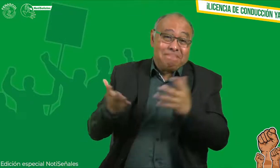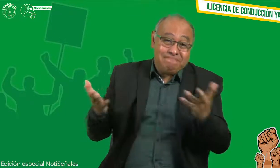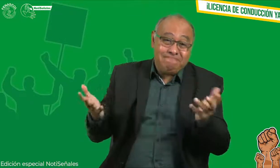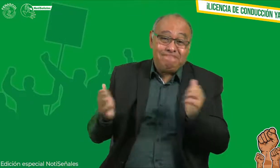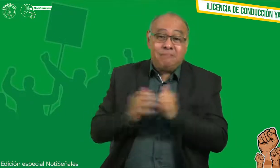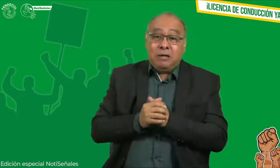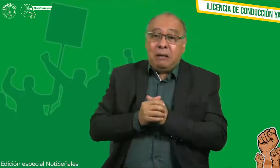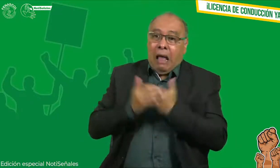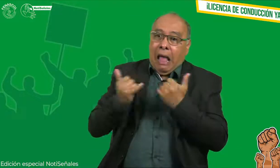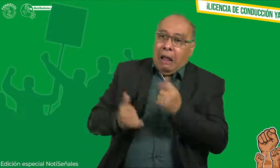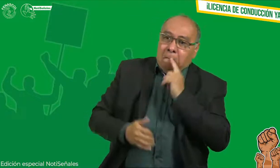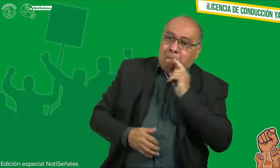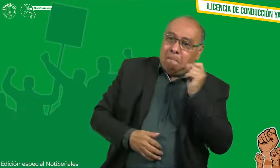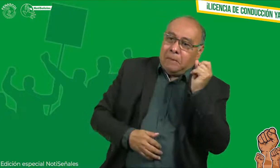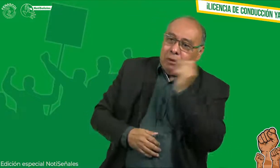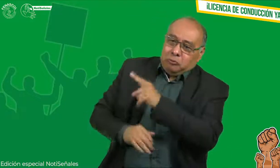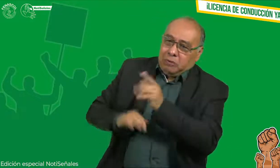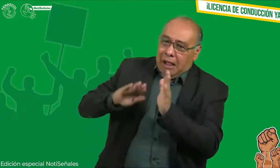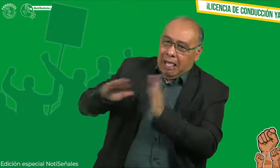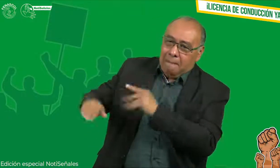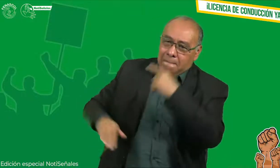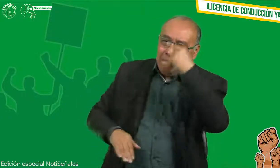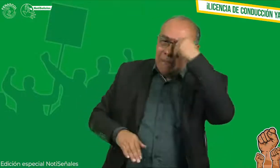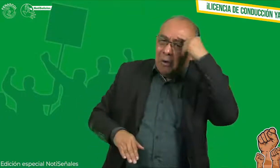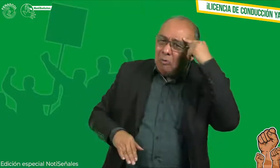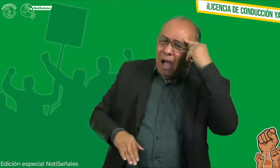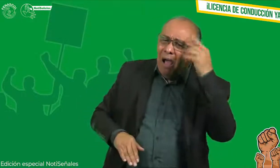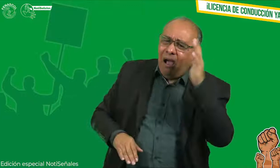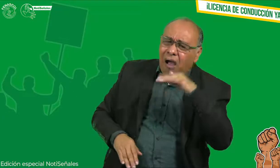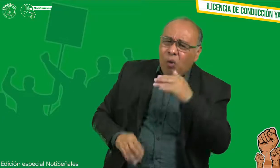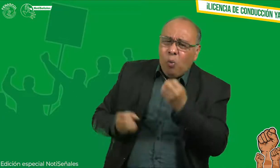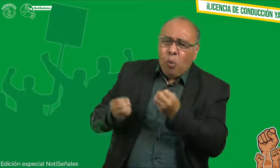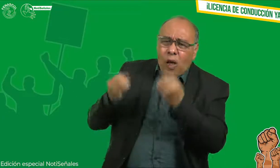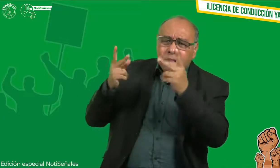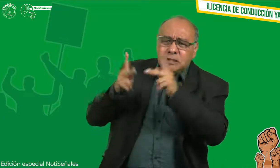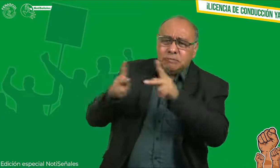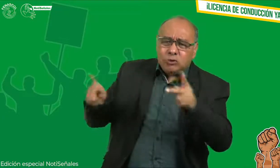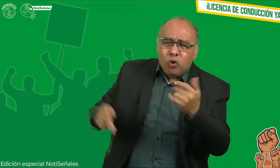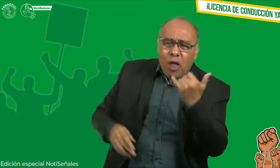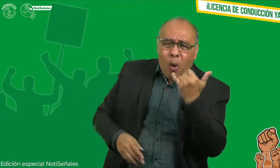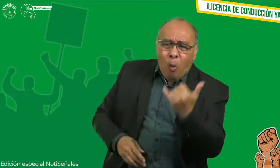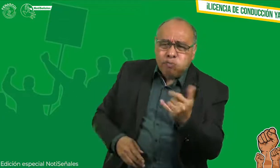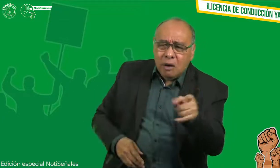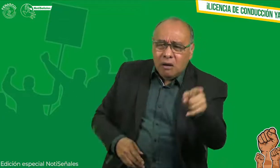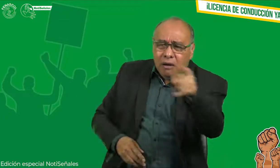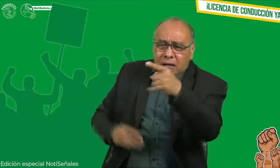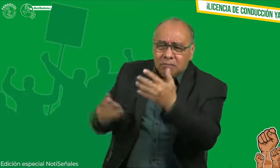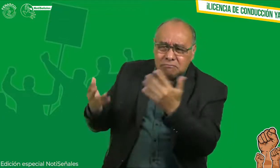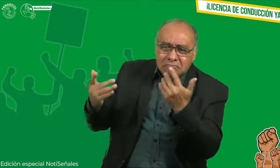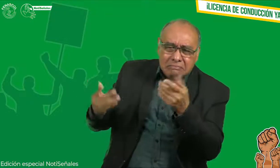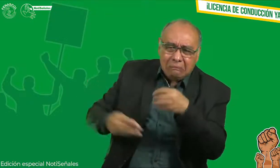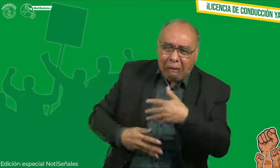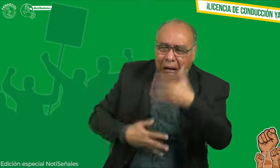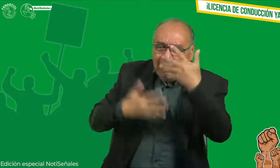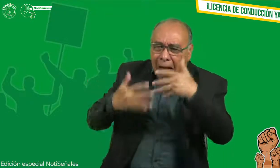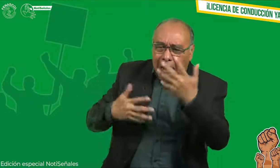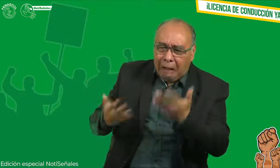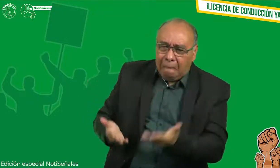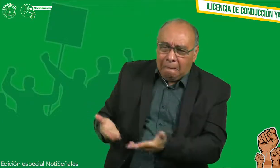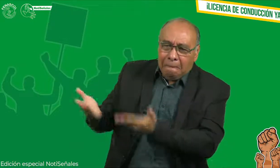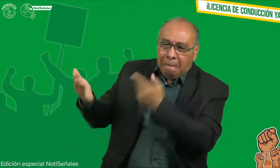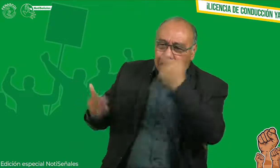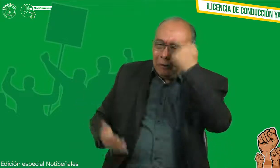es algo que nosotros siempre hemos mencionado y que seguiremos mencionando en las próximas reuniones. Ahora bien, quiero pasar